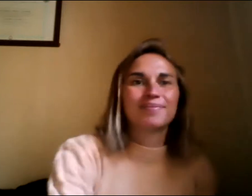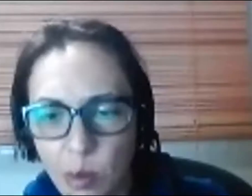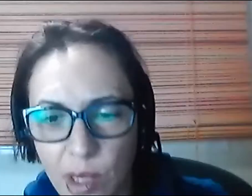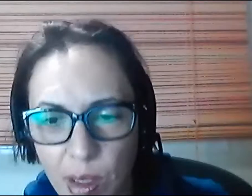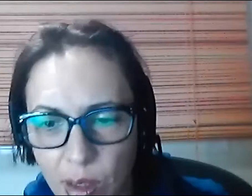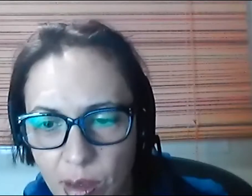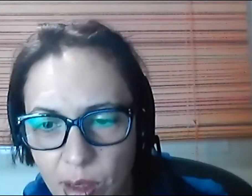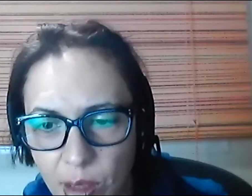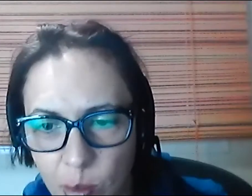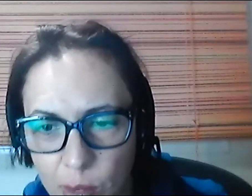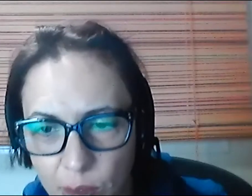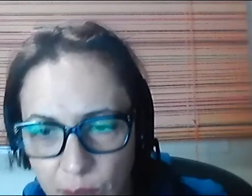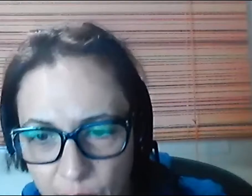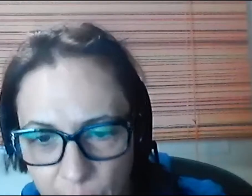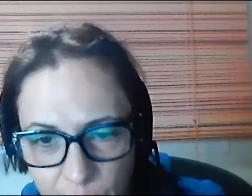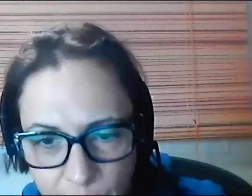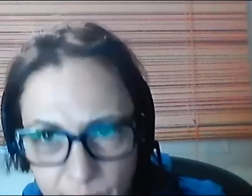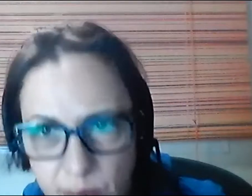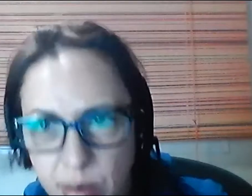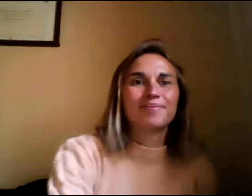palabra. Voy a intentar gracias. Compartir.